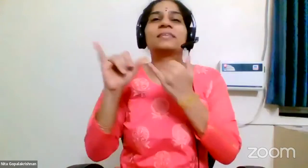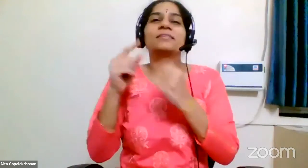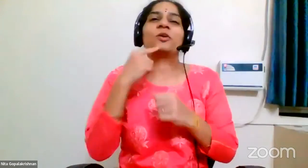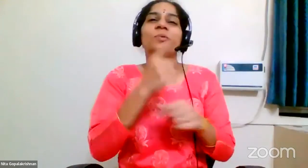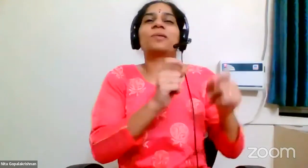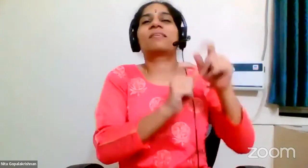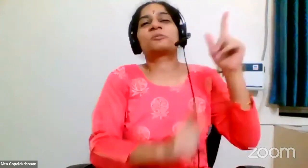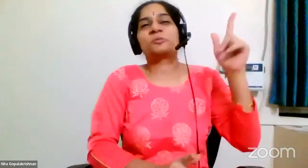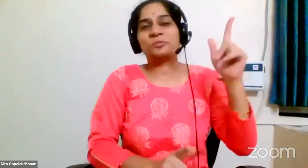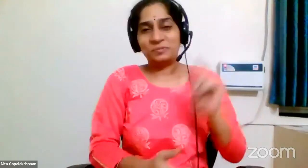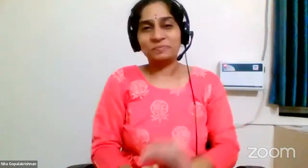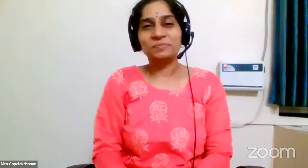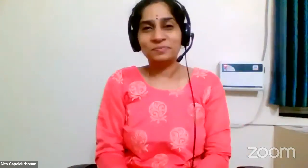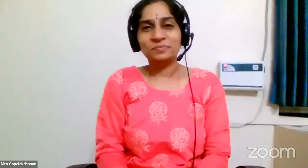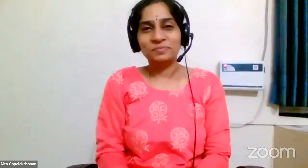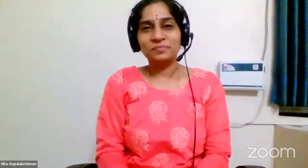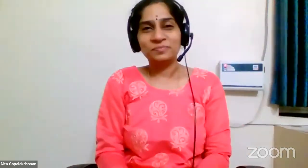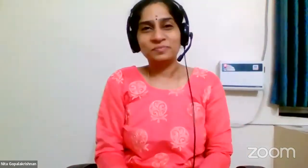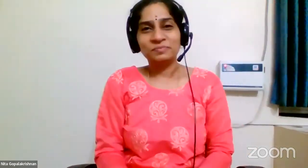और भगवान